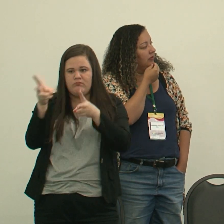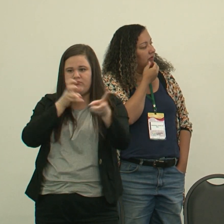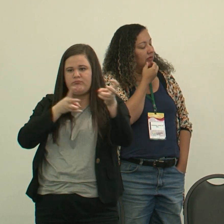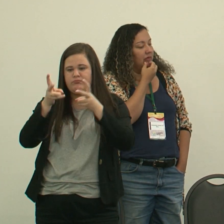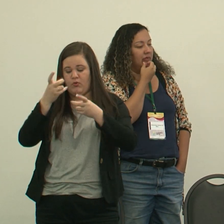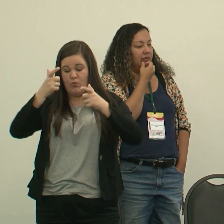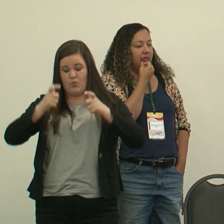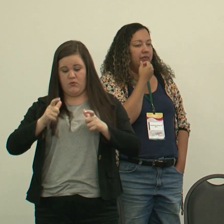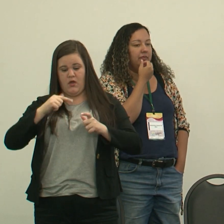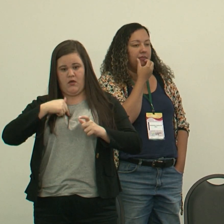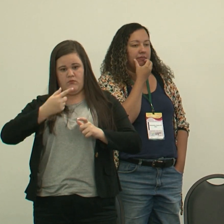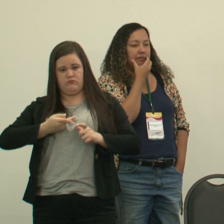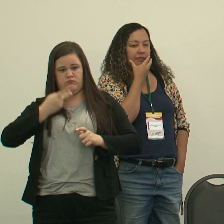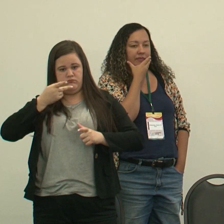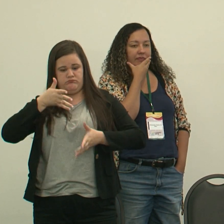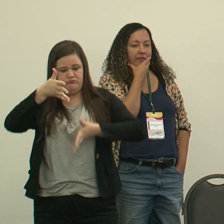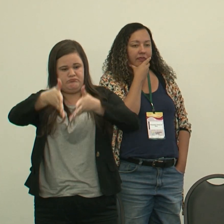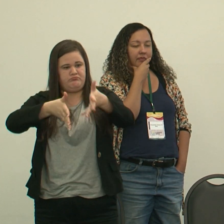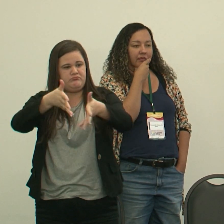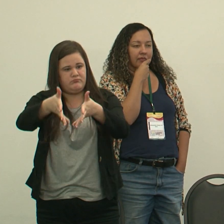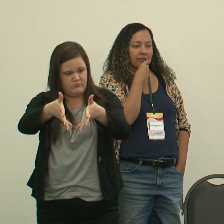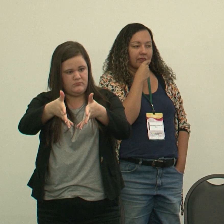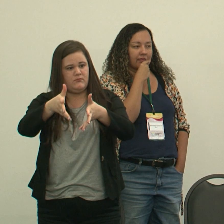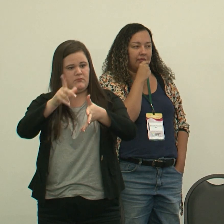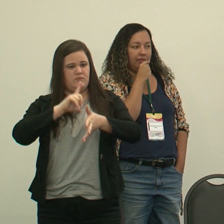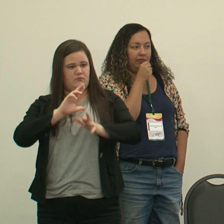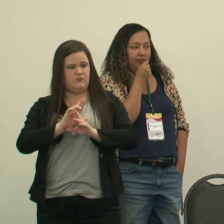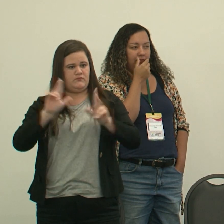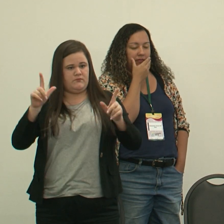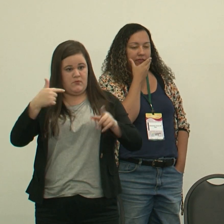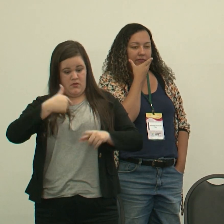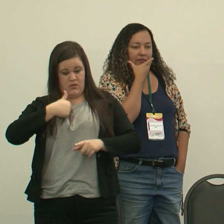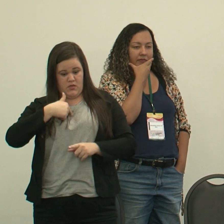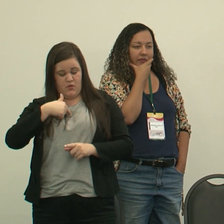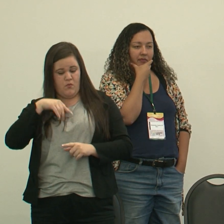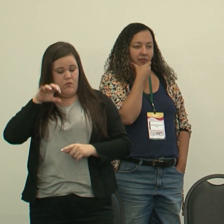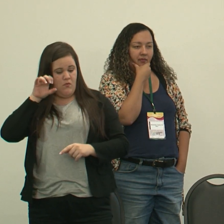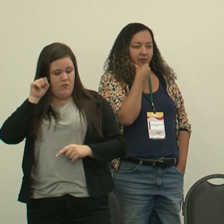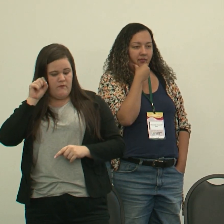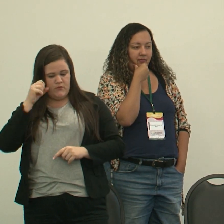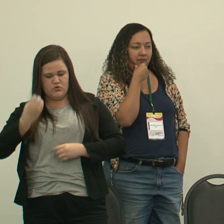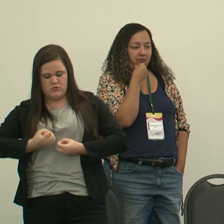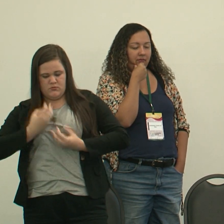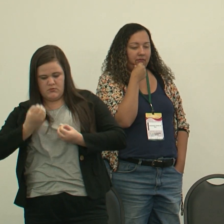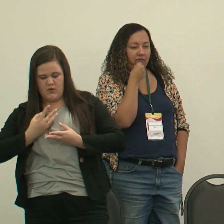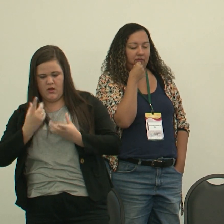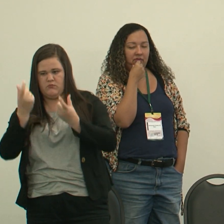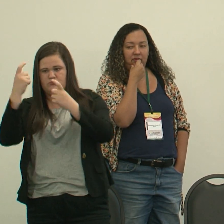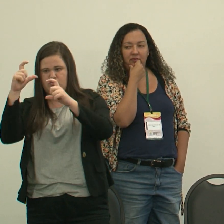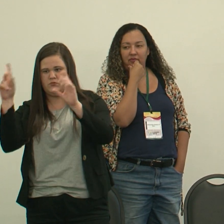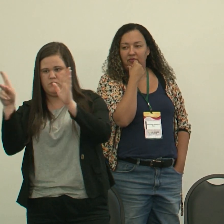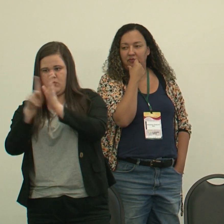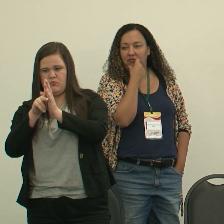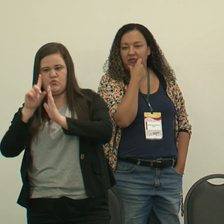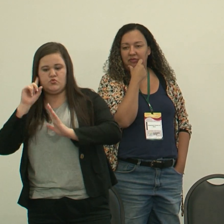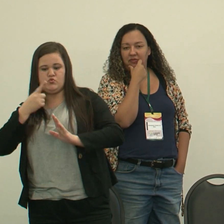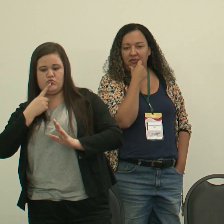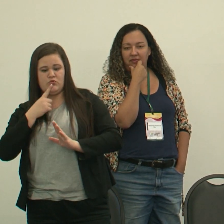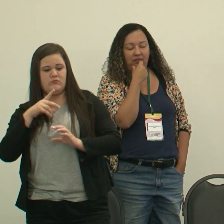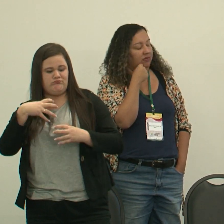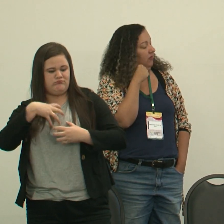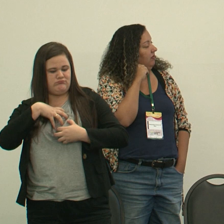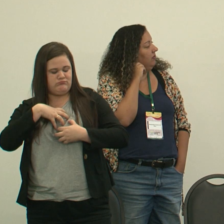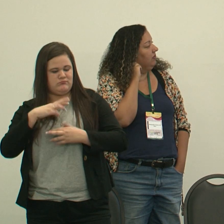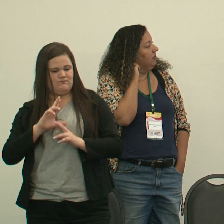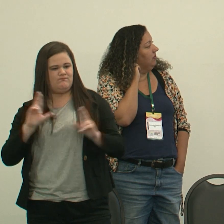que é marcado, que seria diferente se eu, Gisele, ouvinte, construísse tirinhas sobre surdos, seria diferente, porque